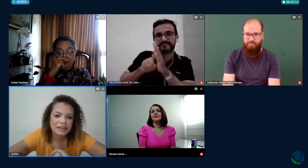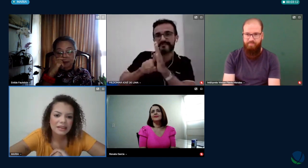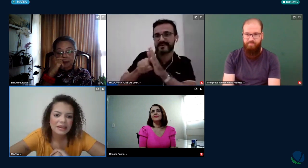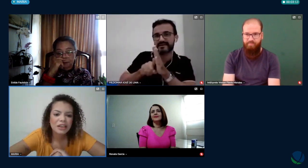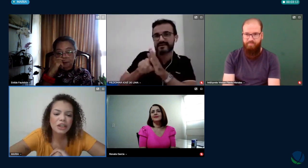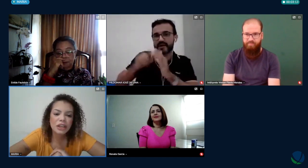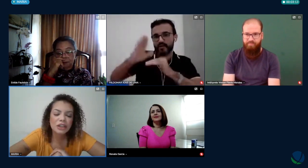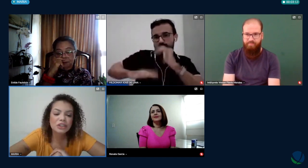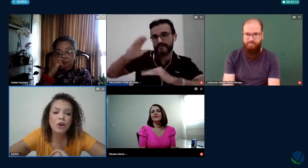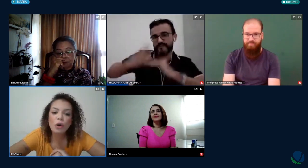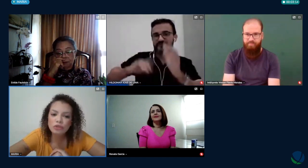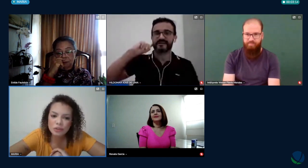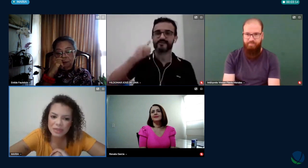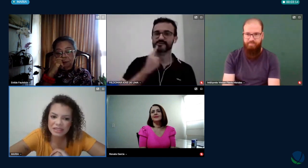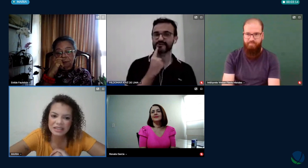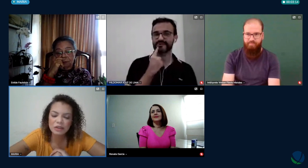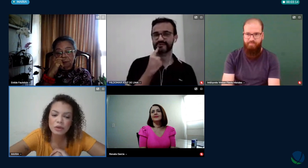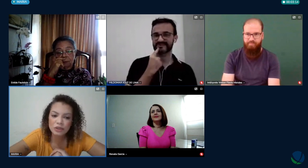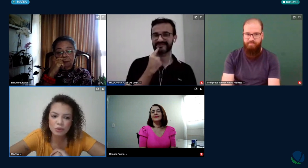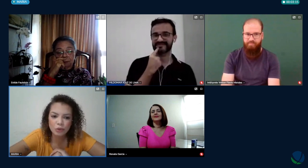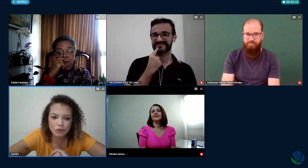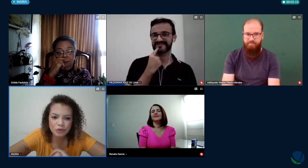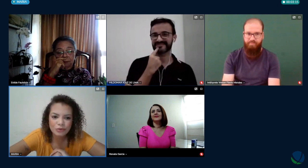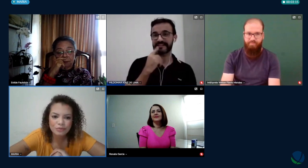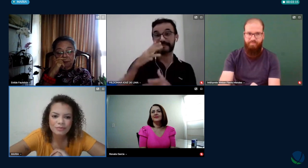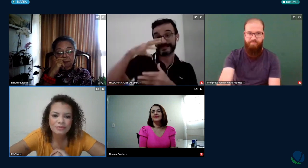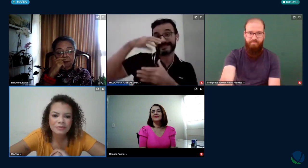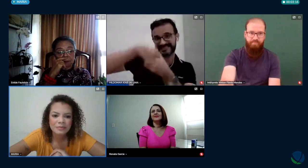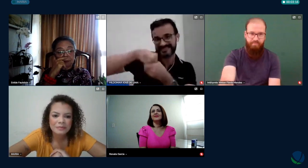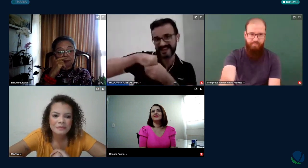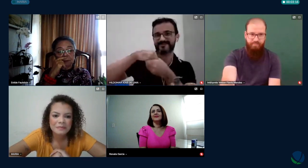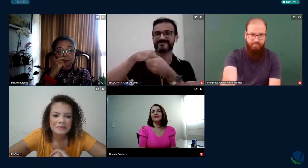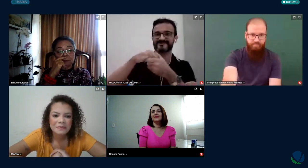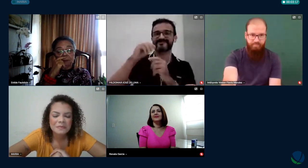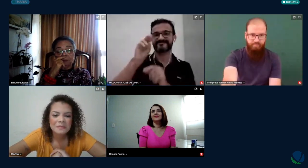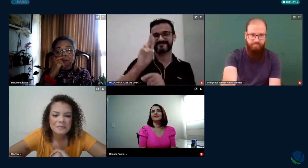discussões teóricas que de outros pesquisadores surdos.